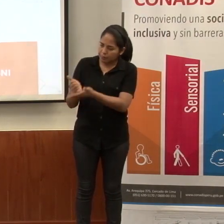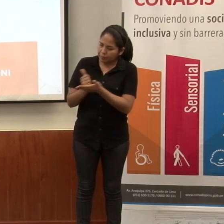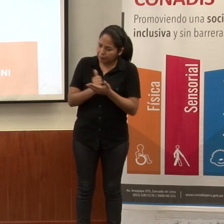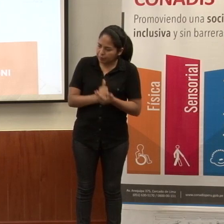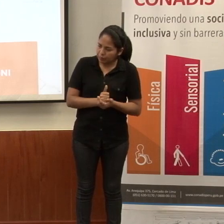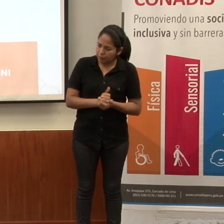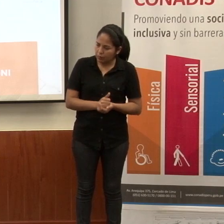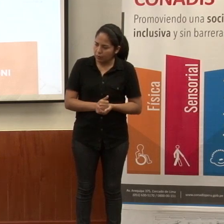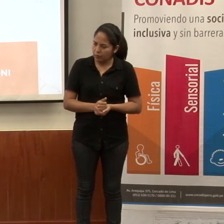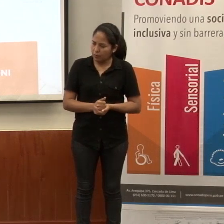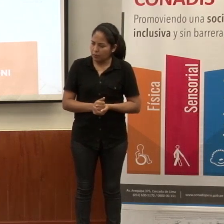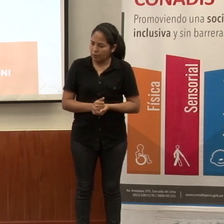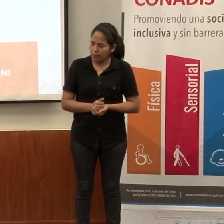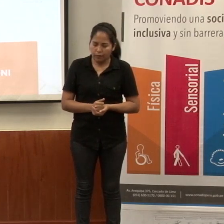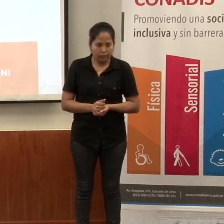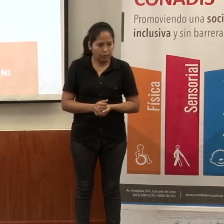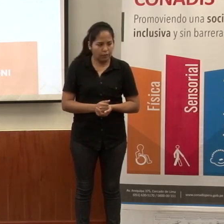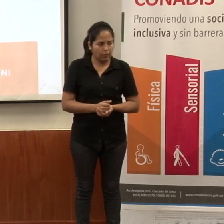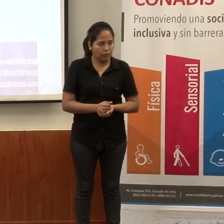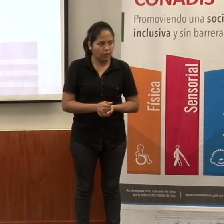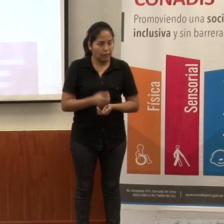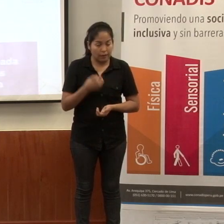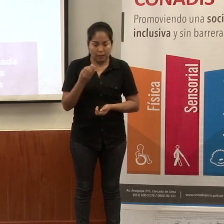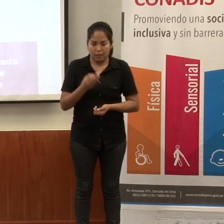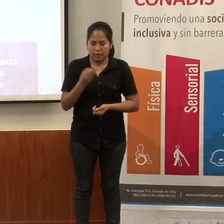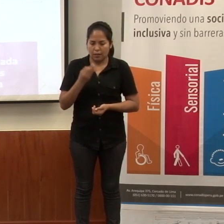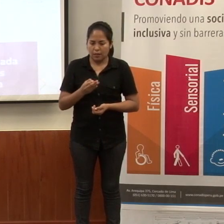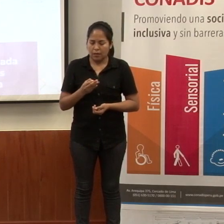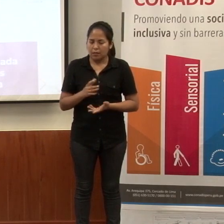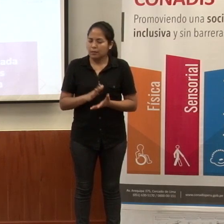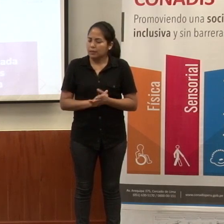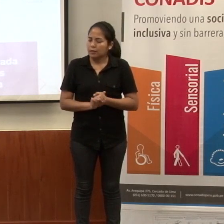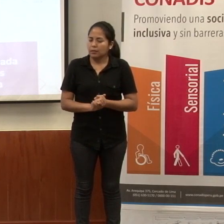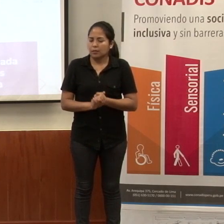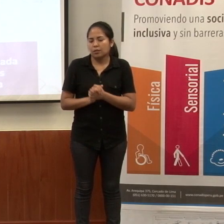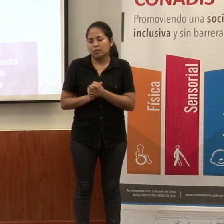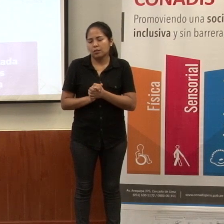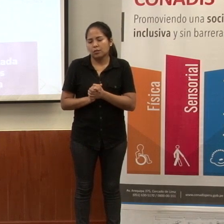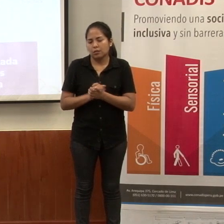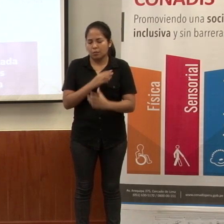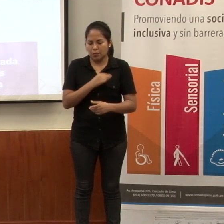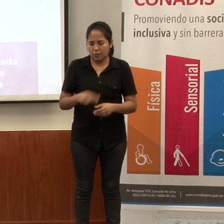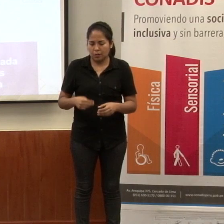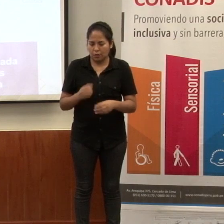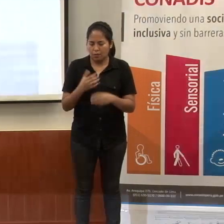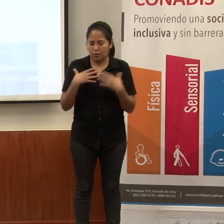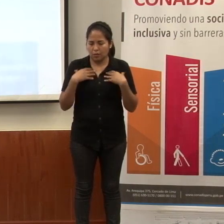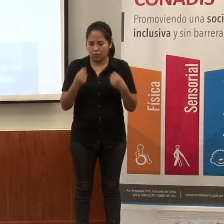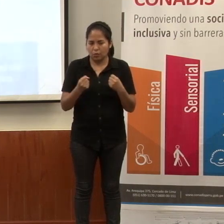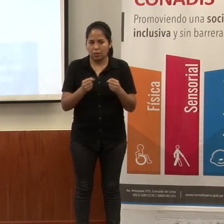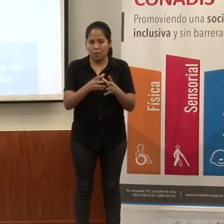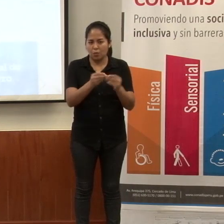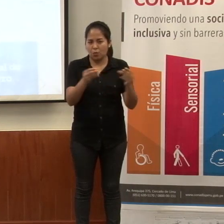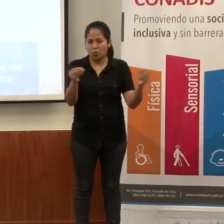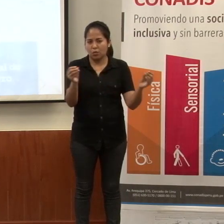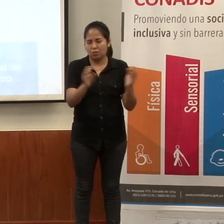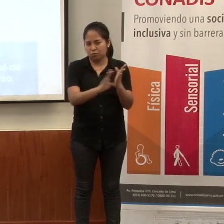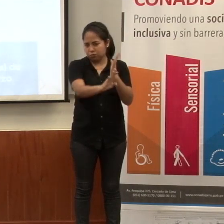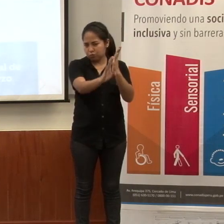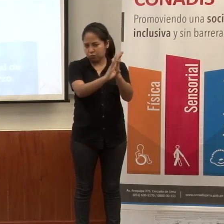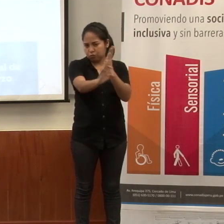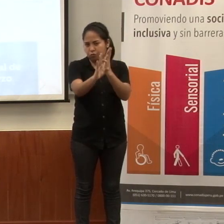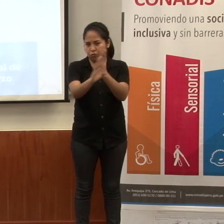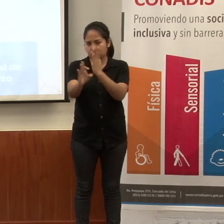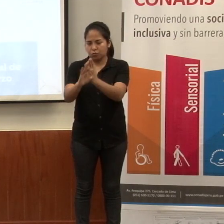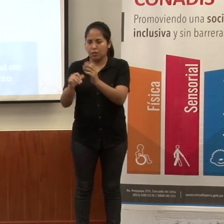es real que los sistemas de salud están rebasados. O sea, la demanda es mayor a la oferta, eso es real.